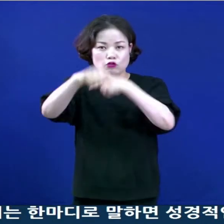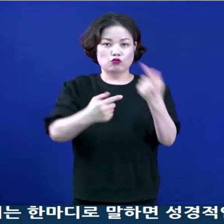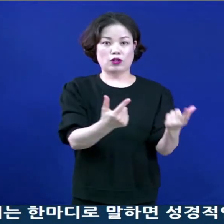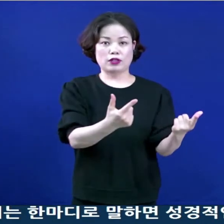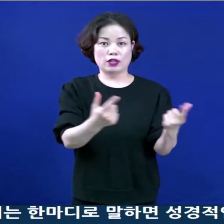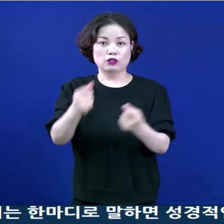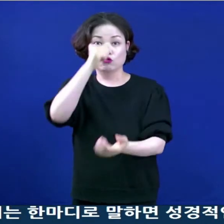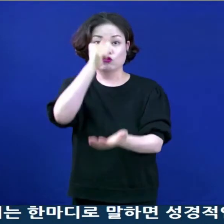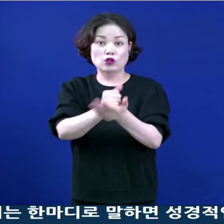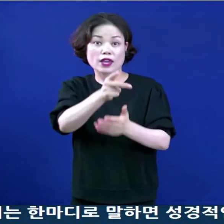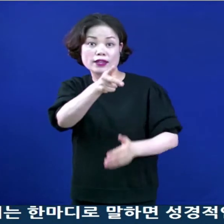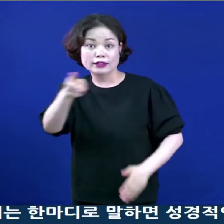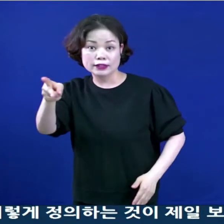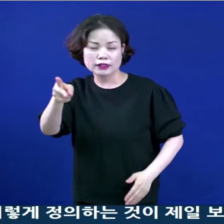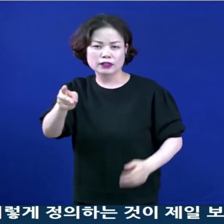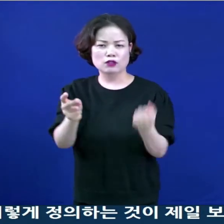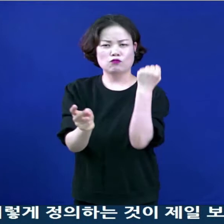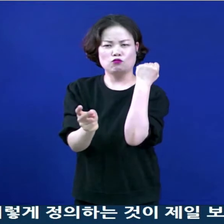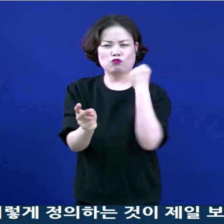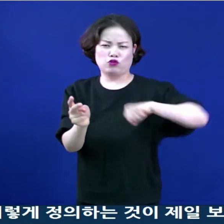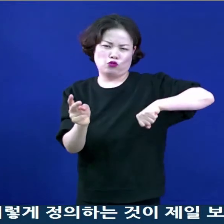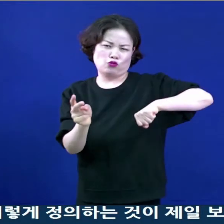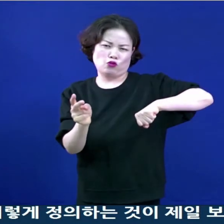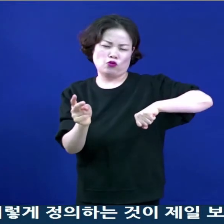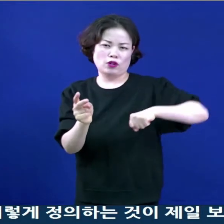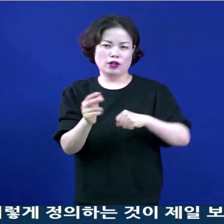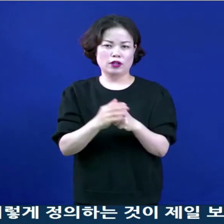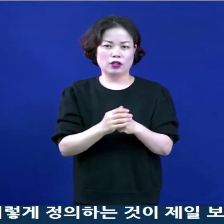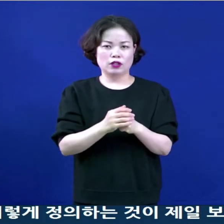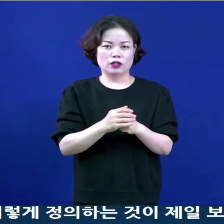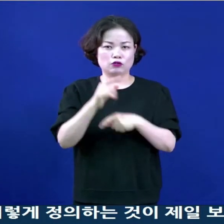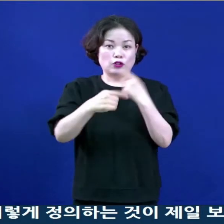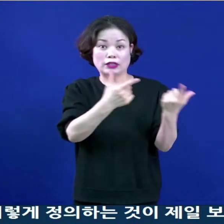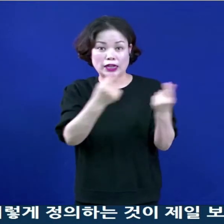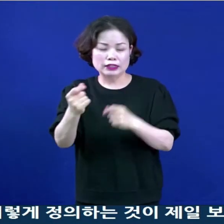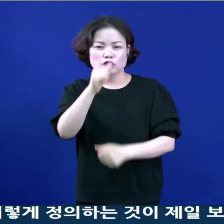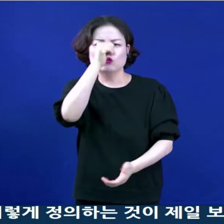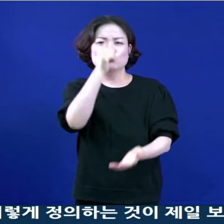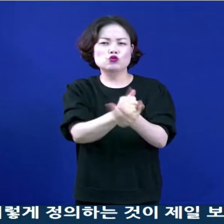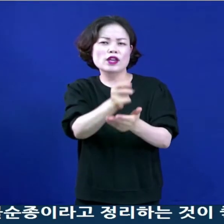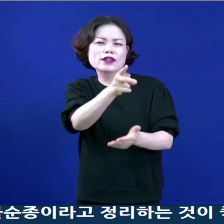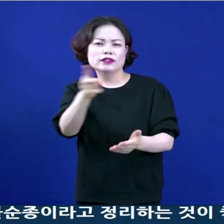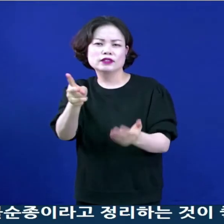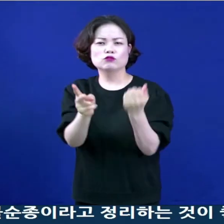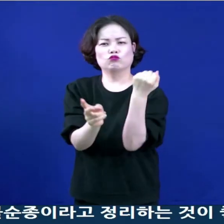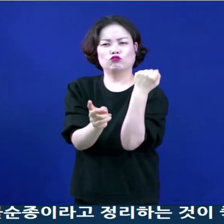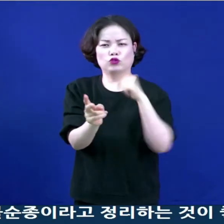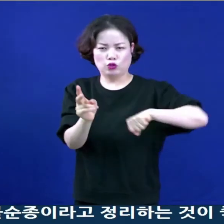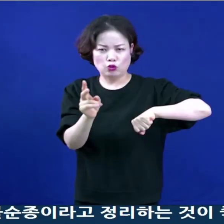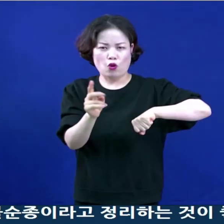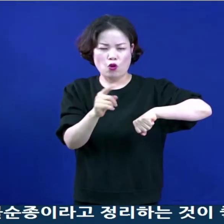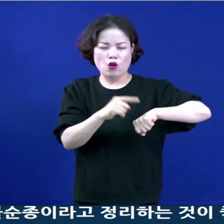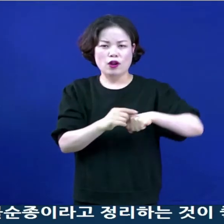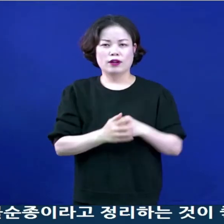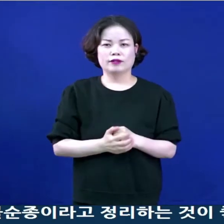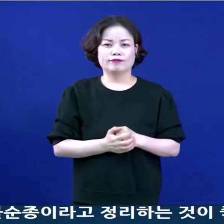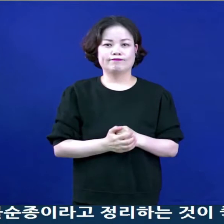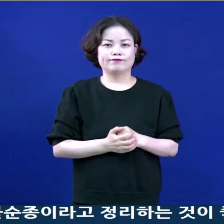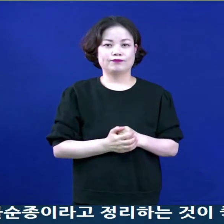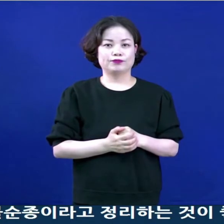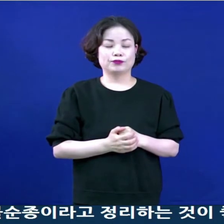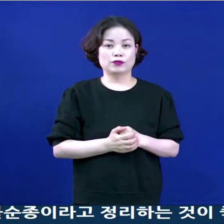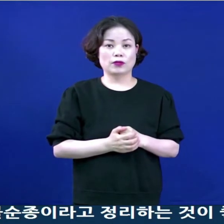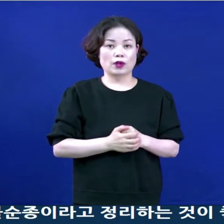죄는 불순종이다. 한 번 더. 죄는 불순종이다. 죄는